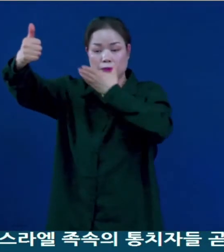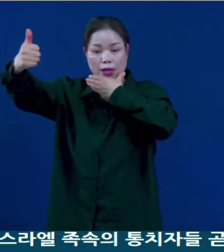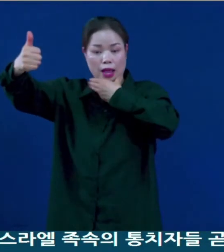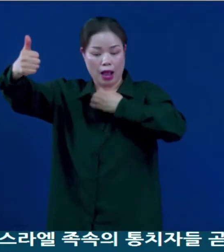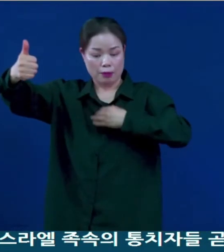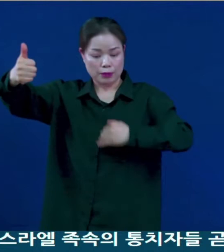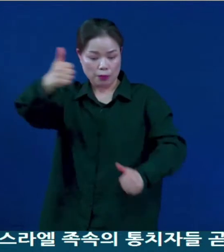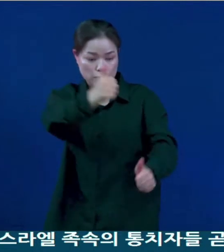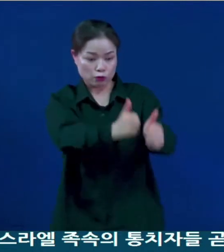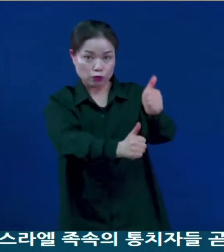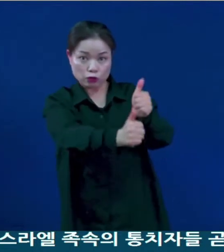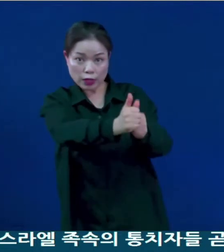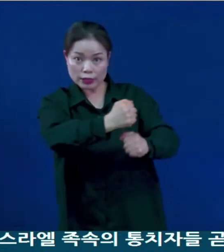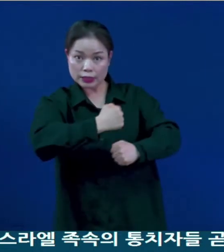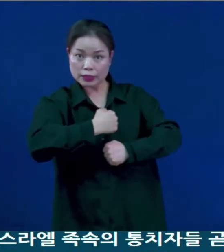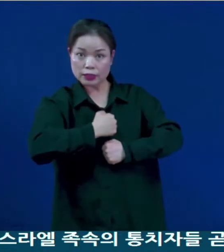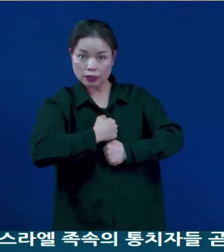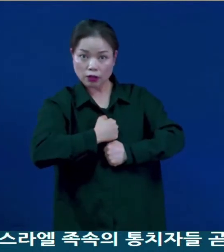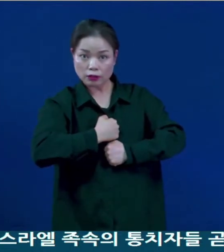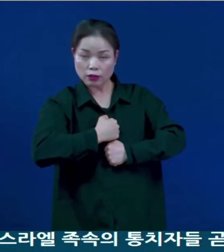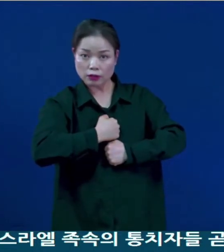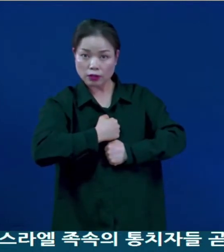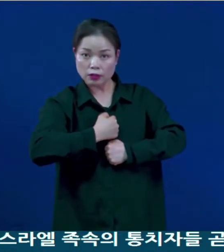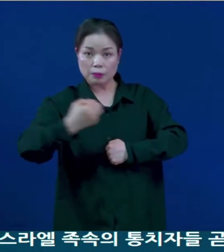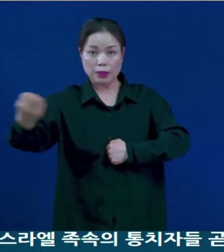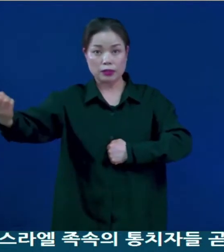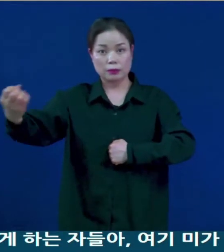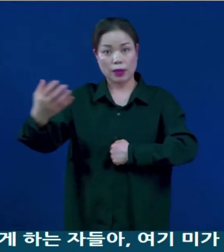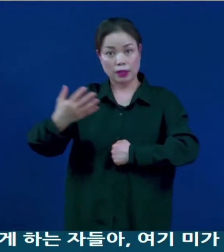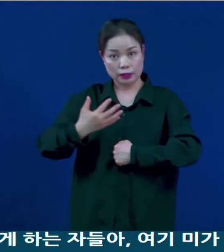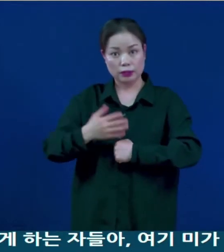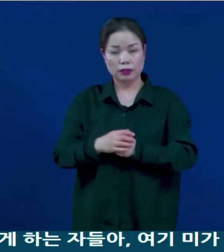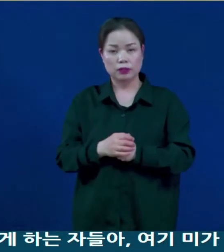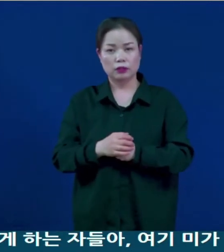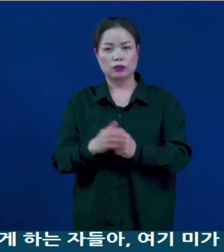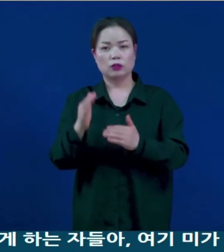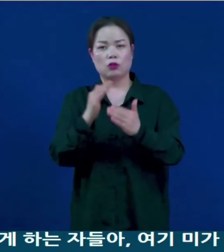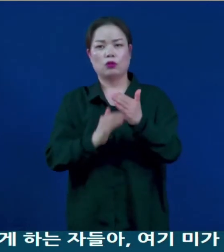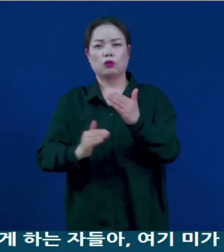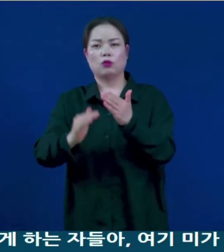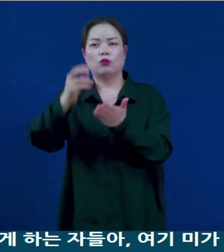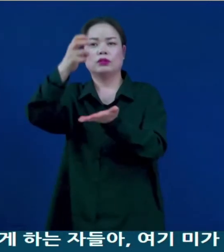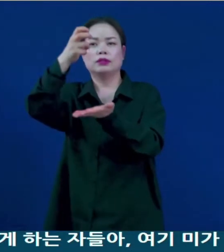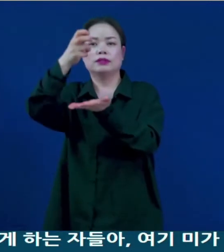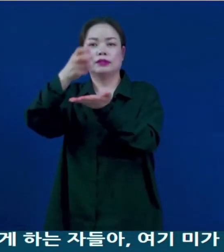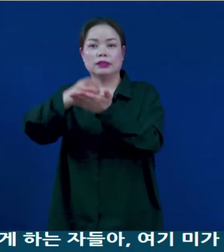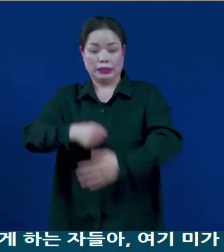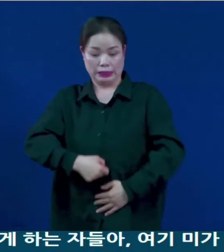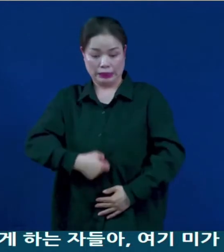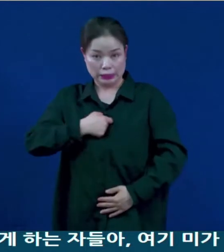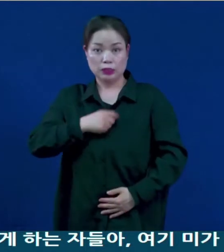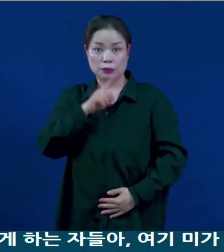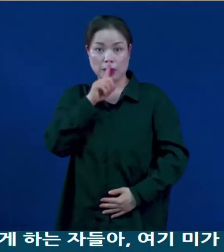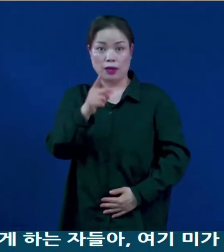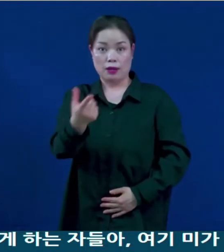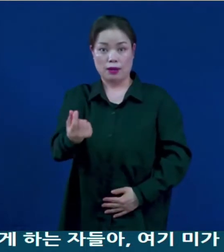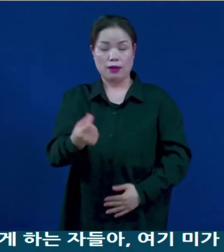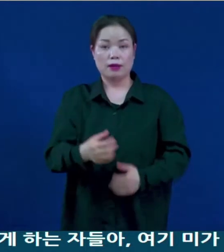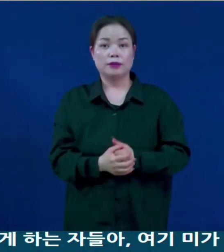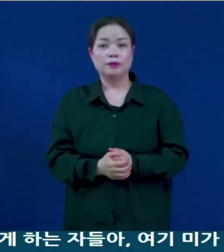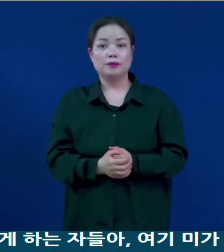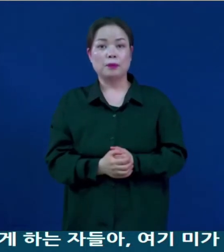아브라함의 후손들이 지켜야 한다고 말씀하신 공도, 공의를 뜻합니다.